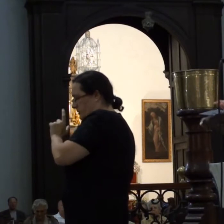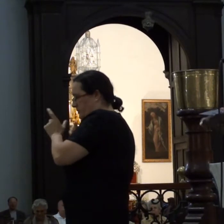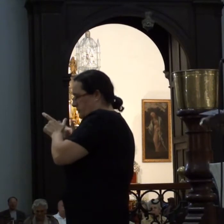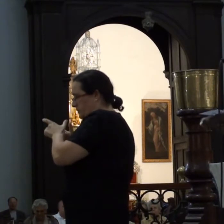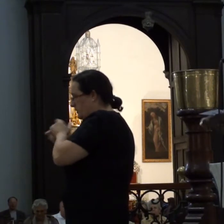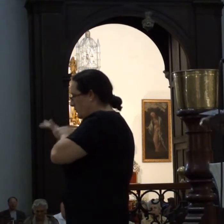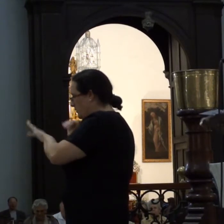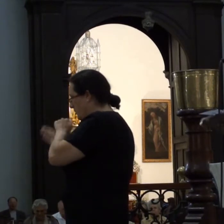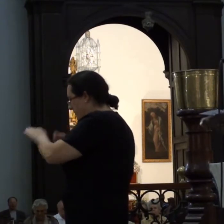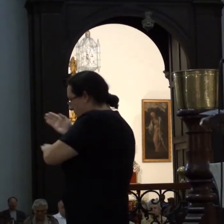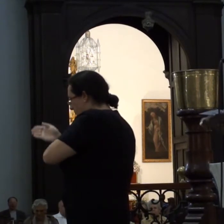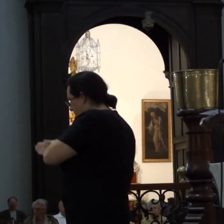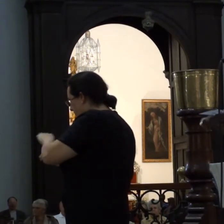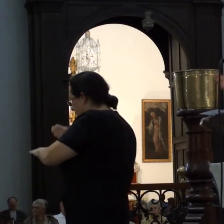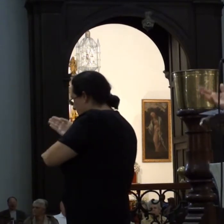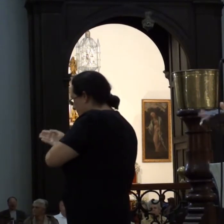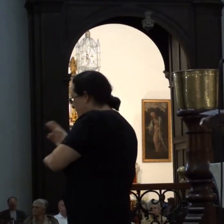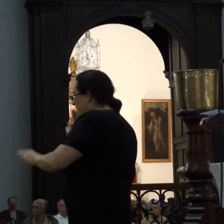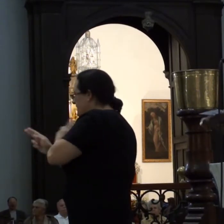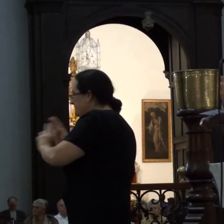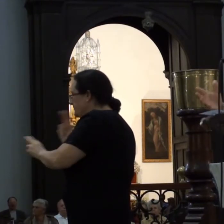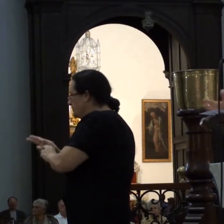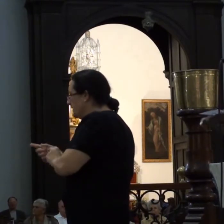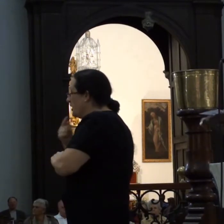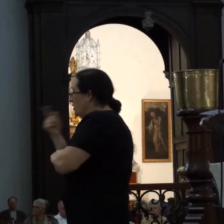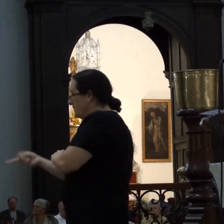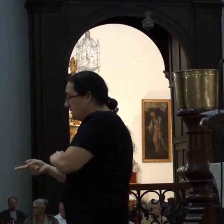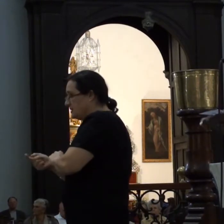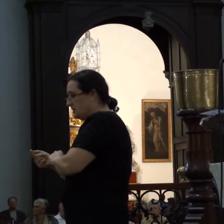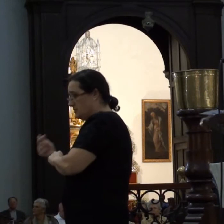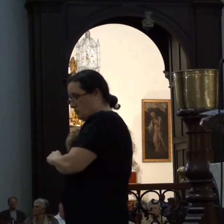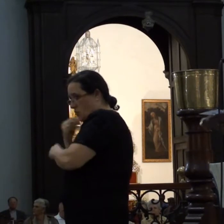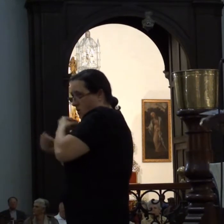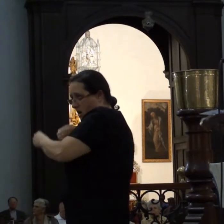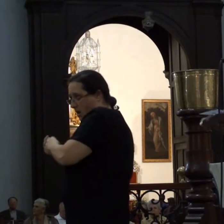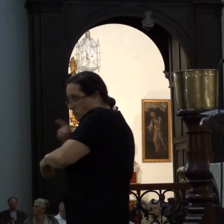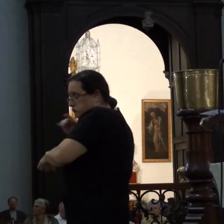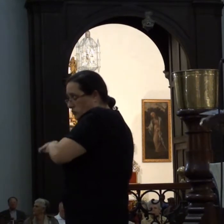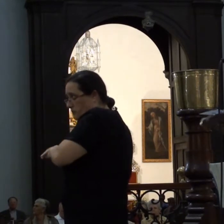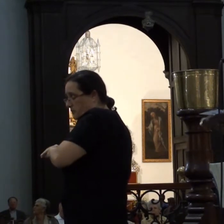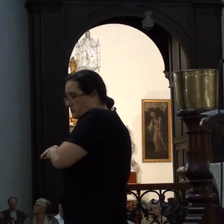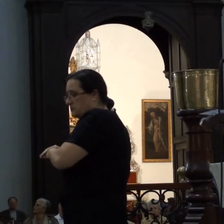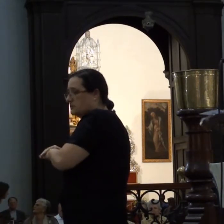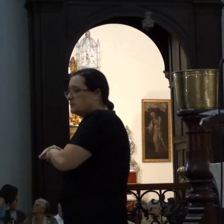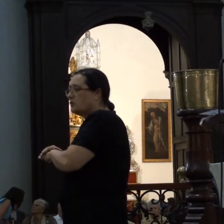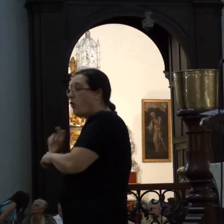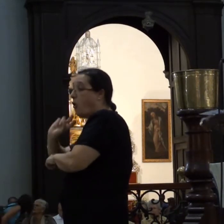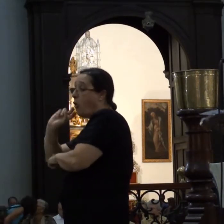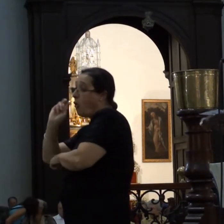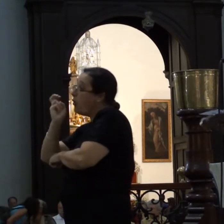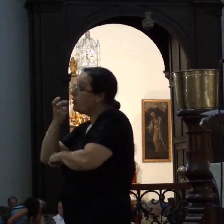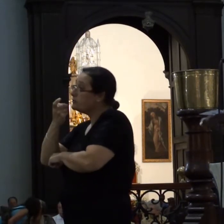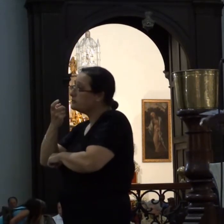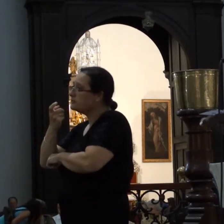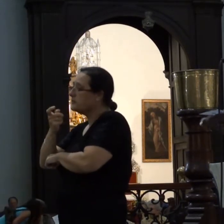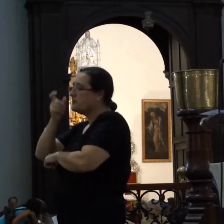nos convocamos que respondemos a las invitaciones que actualmente se hacen en nuestras comunidades otra cosa son